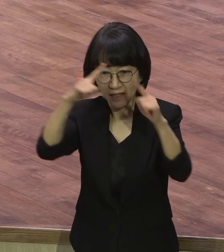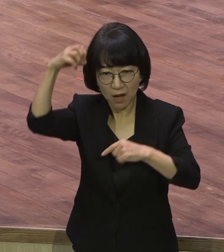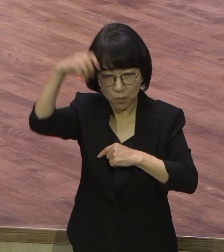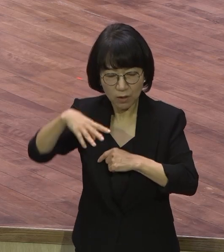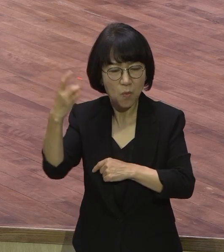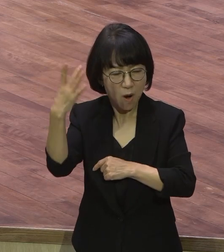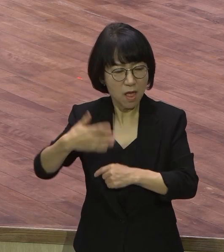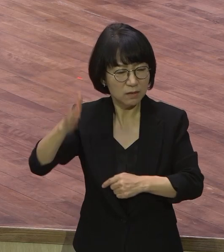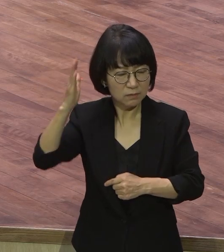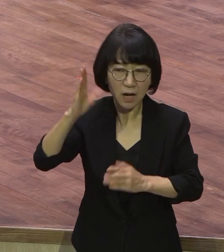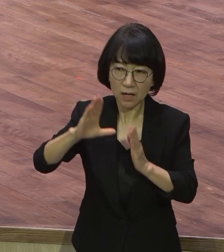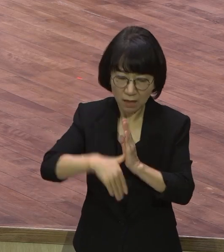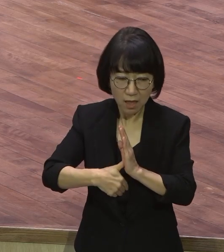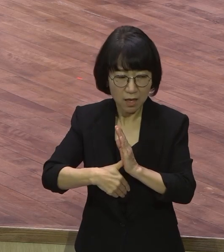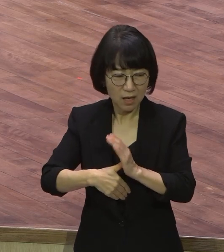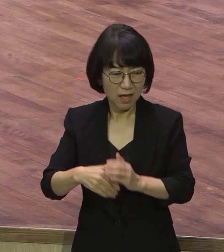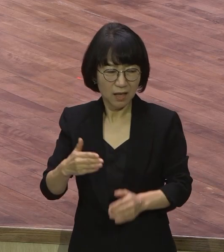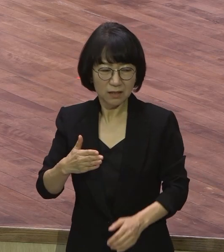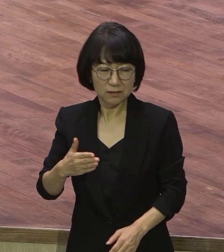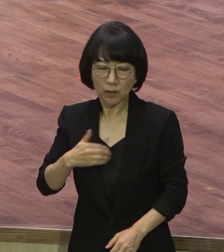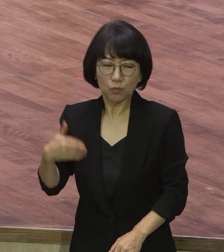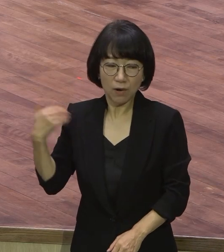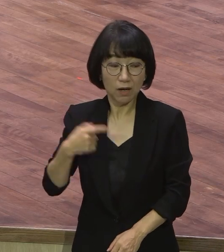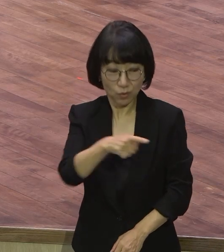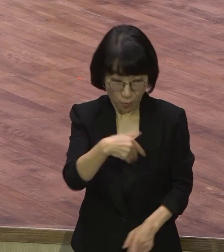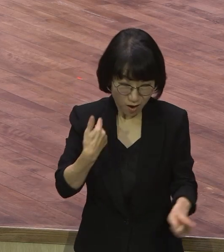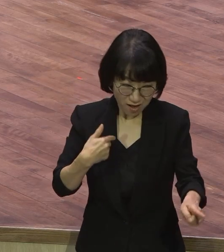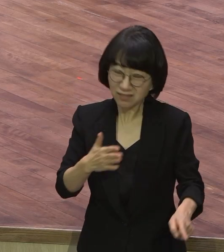강의야. 나도 모르고 너도 몰라.